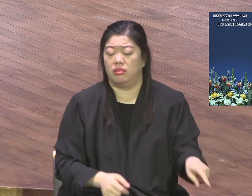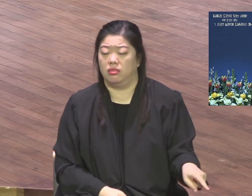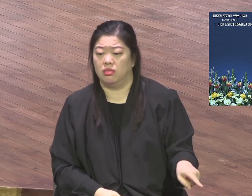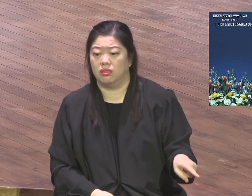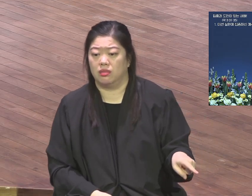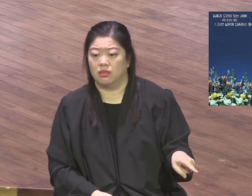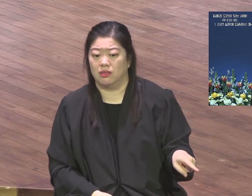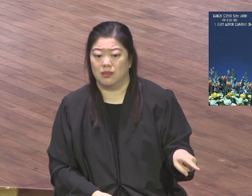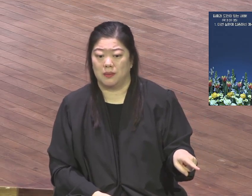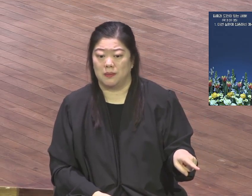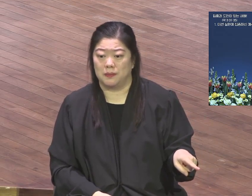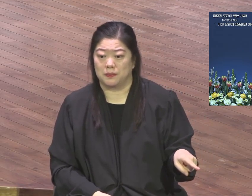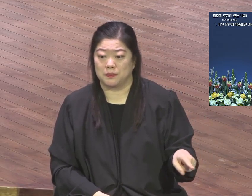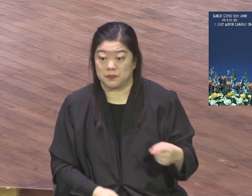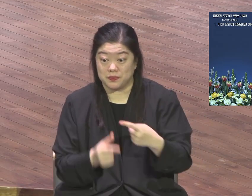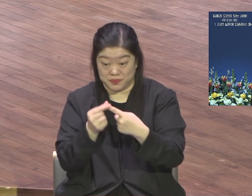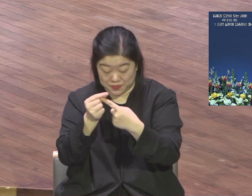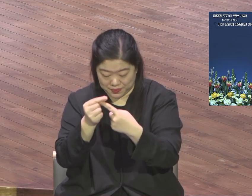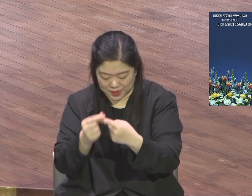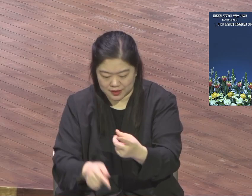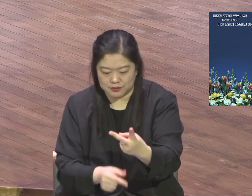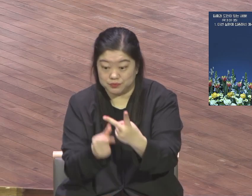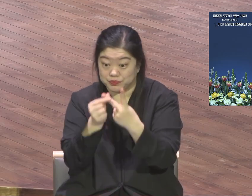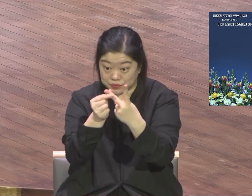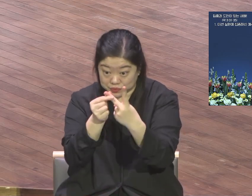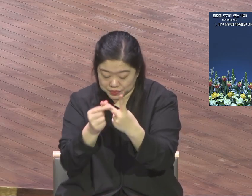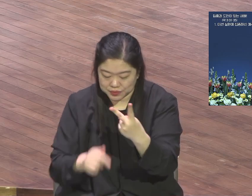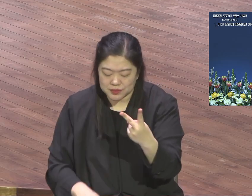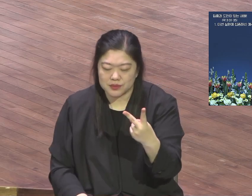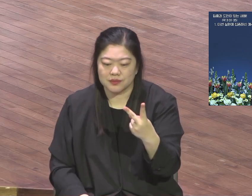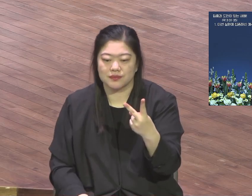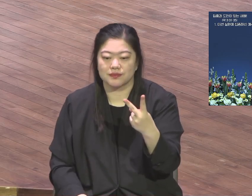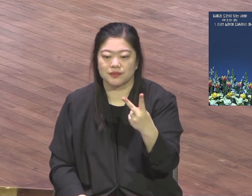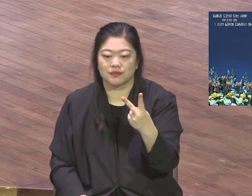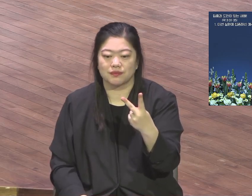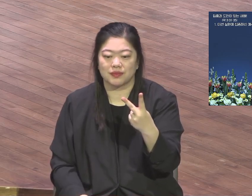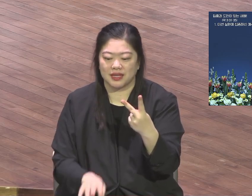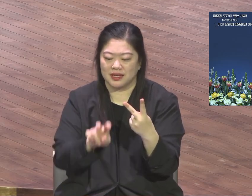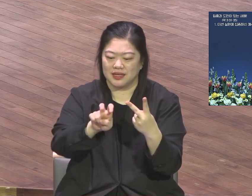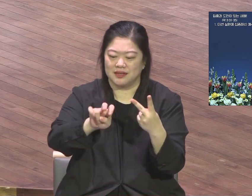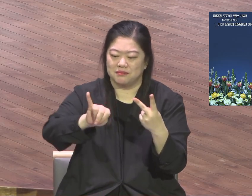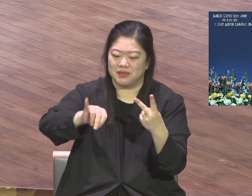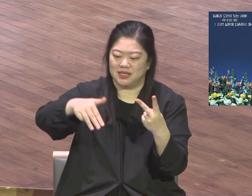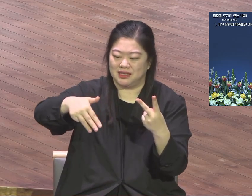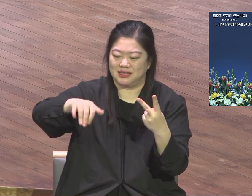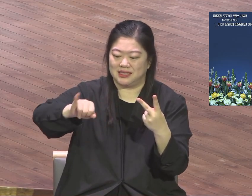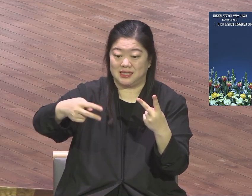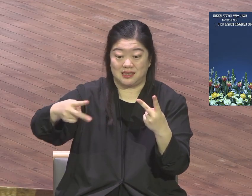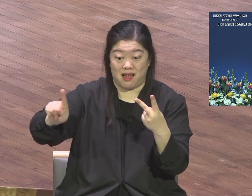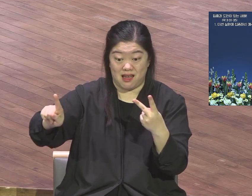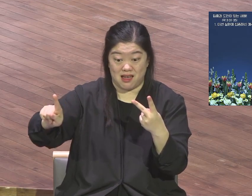진짜 미쳤다는 것입니다. 또 하나는 이런 미쳤다는 표현이 예수님의 복음사에게